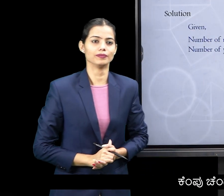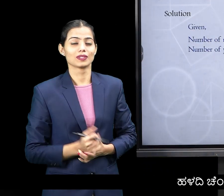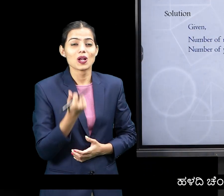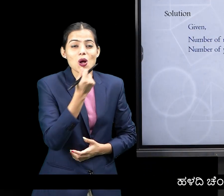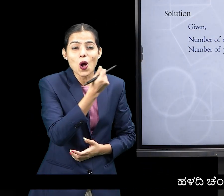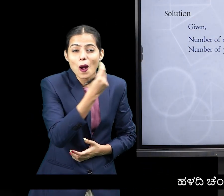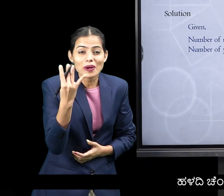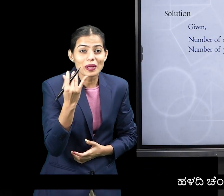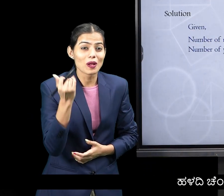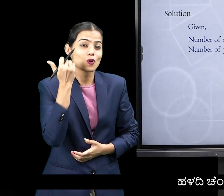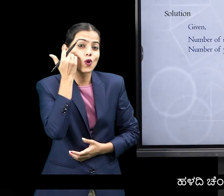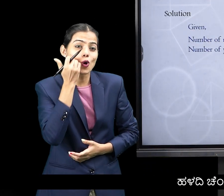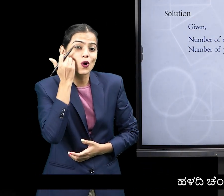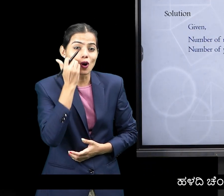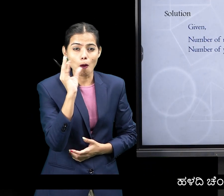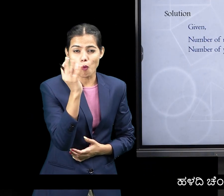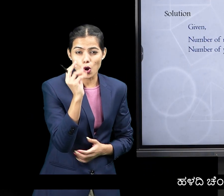ಹಳದಿ ಚೆಂಡುಗಳ ಸಂಖ್ಯೆ 7,